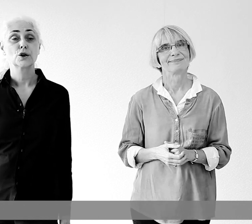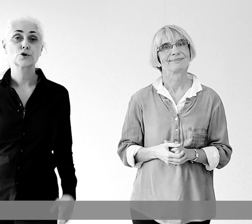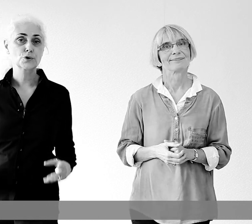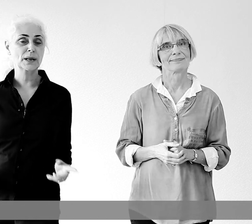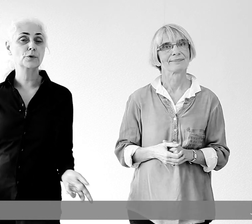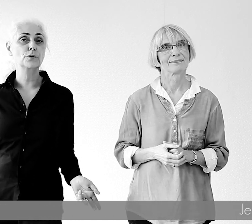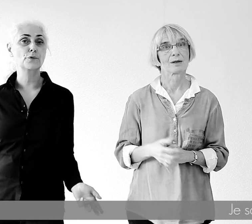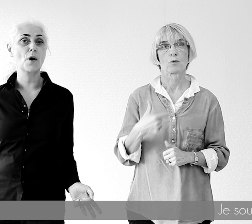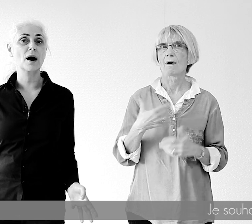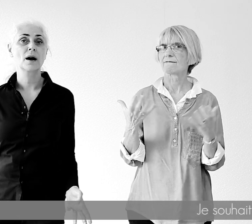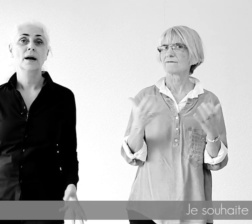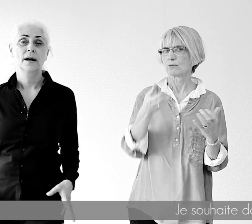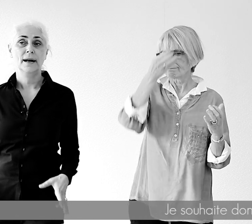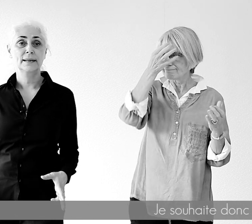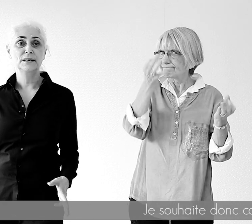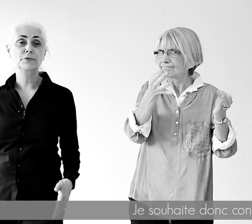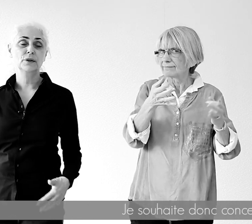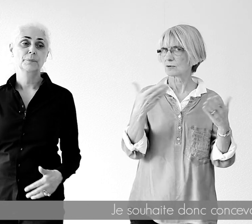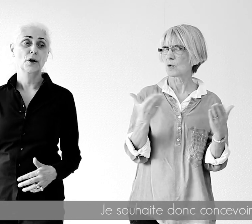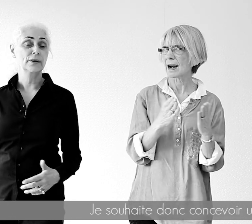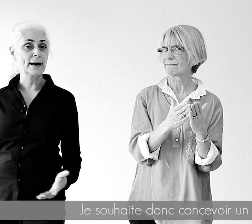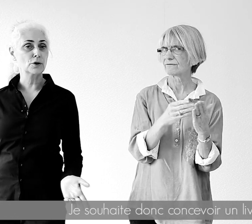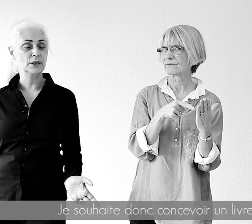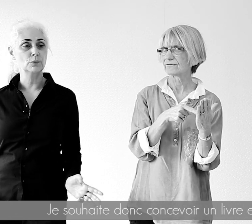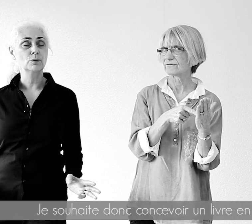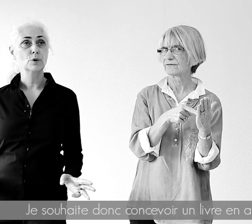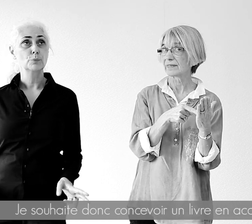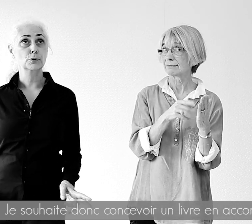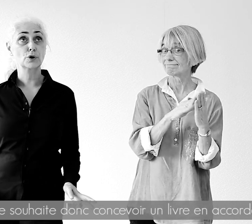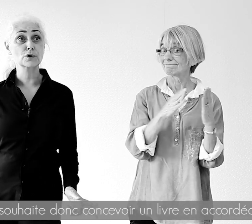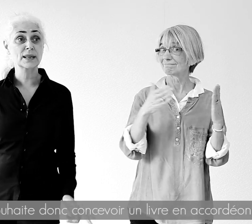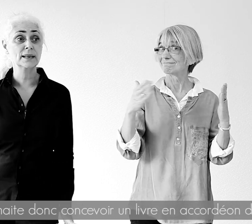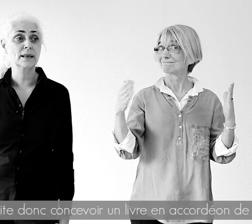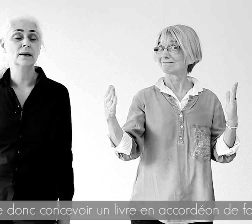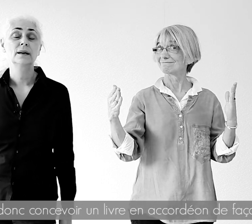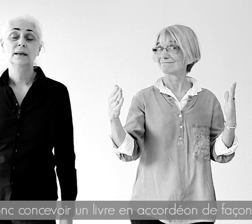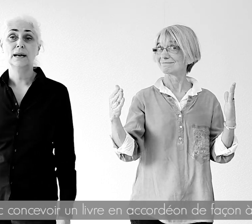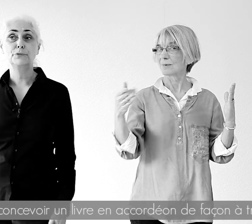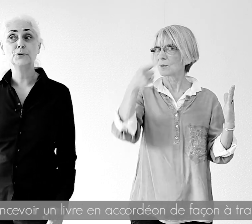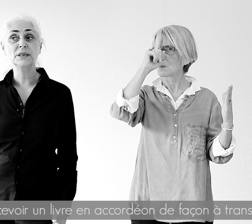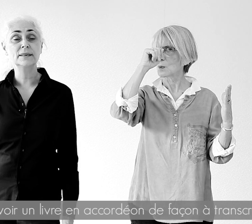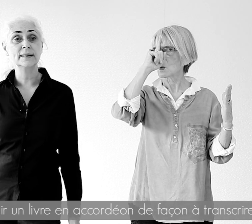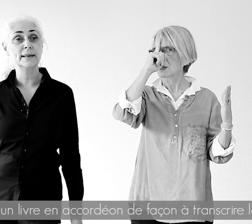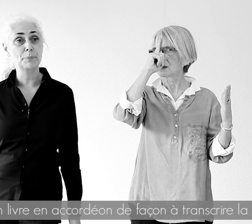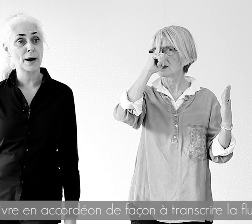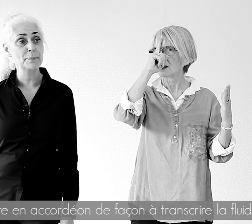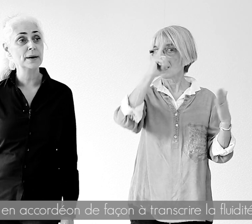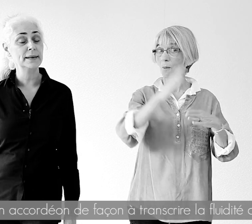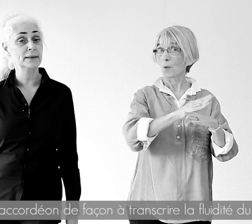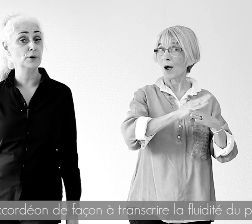Je souhaite concevoir un livre en accordéon pour transcrire la fluidité des poèmes et de la